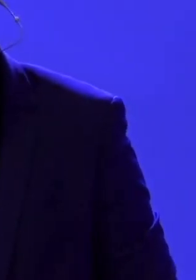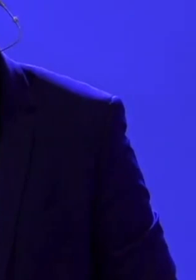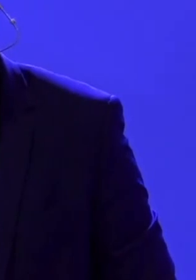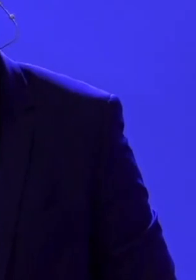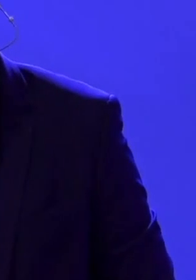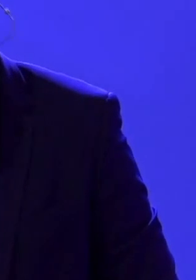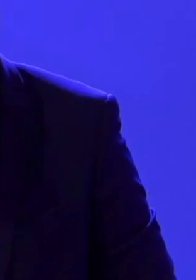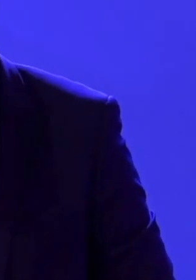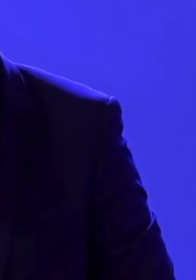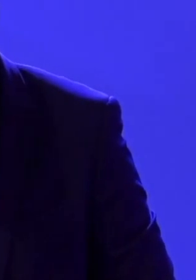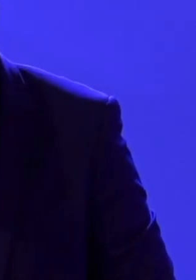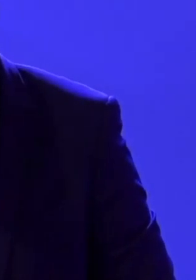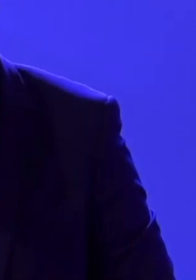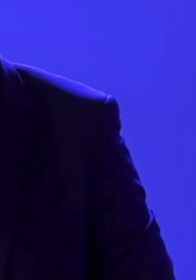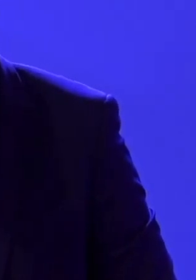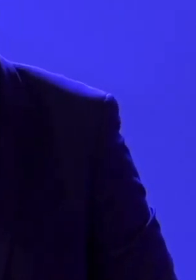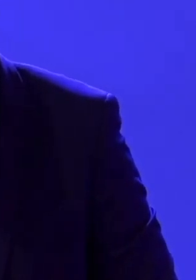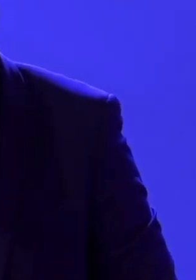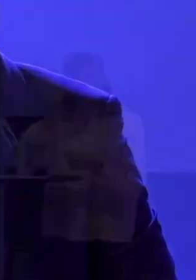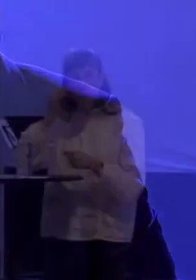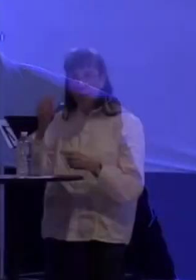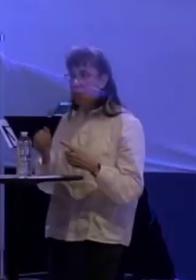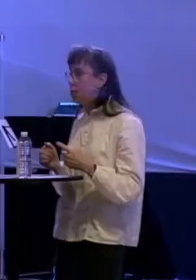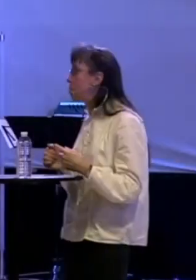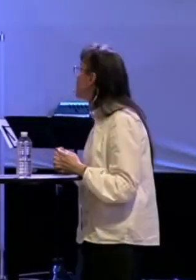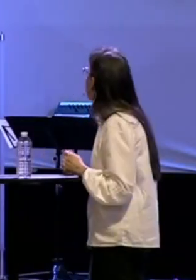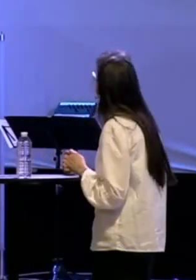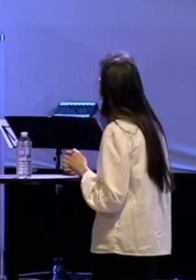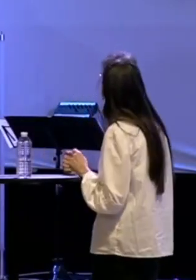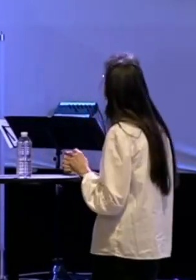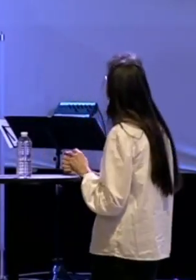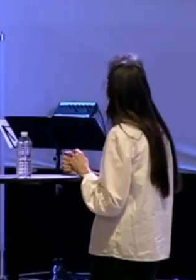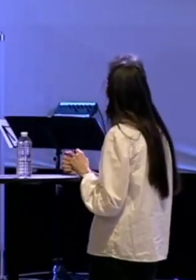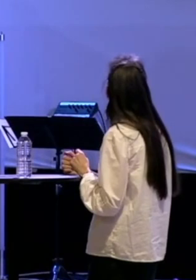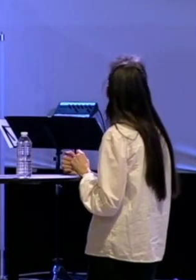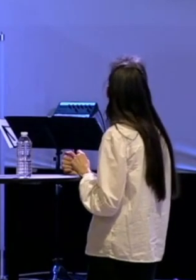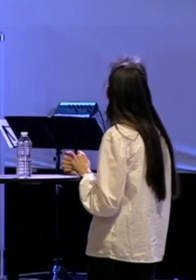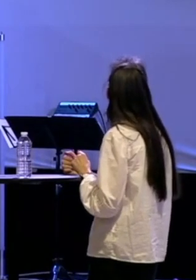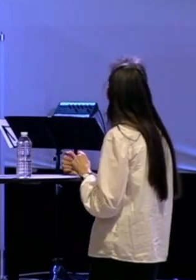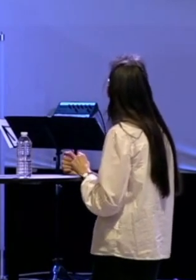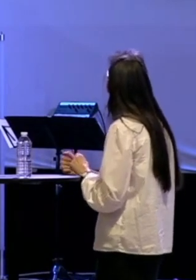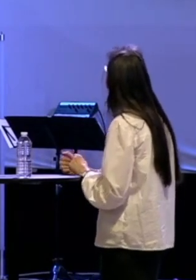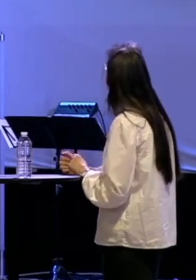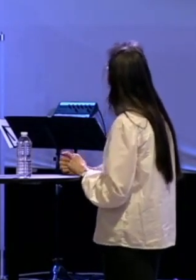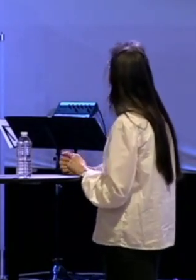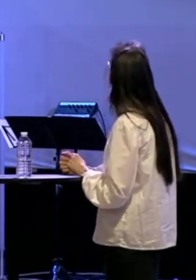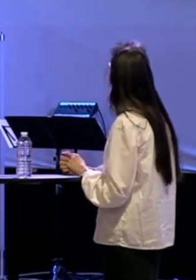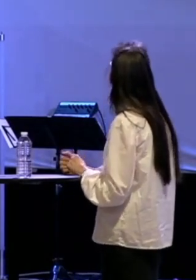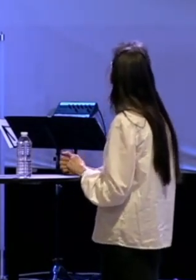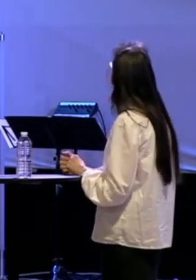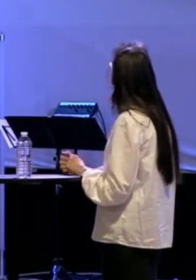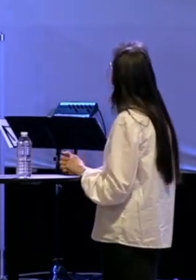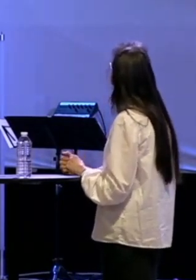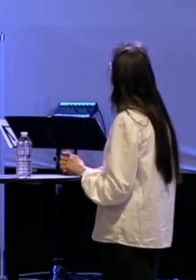Le verset suivant, on a ce mystère. And we know it in the subsequent verse. À qui Dieu a voulu faire connaître quelle est la glorieuse richesse